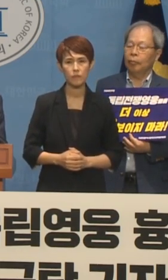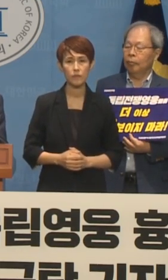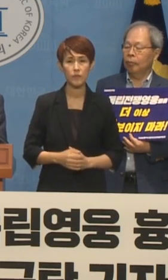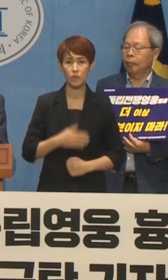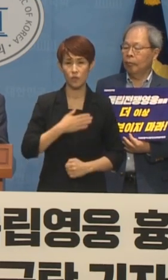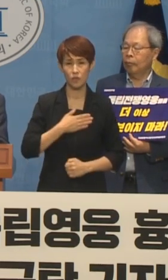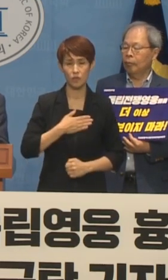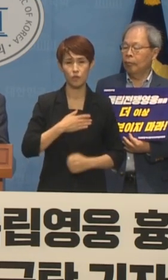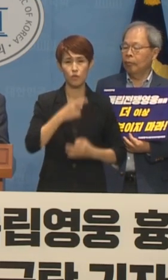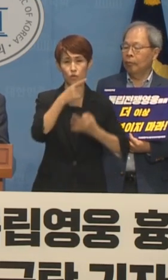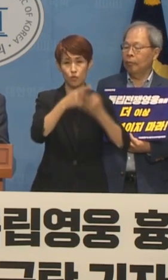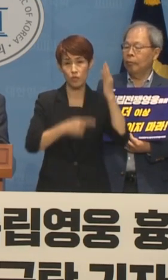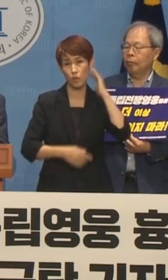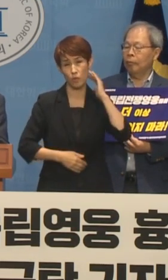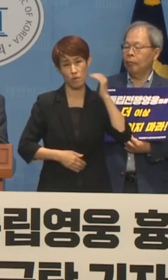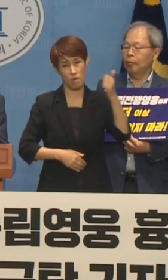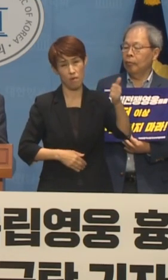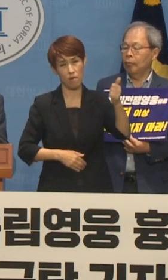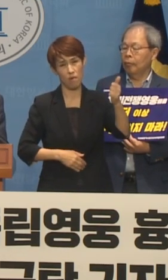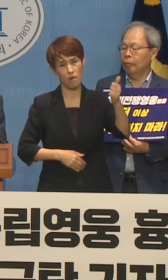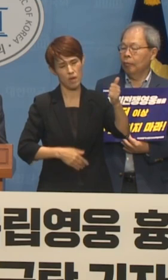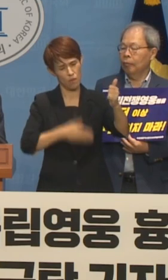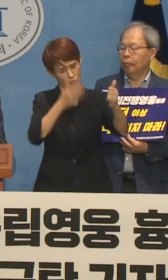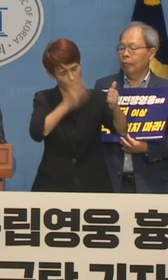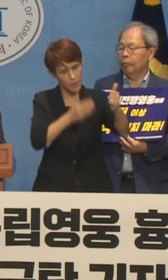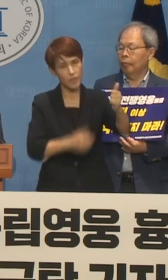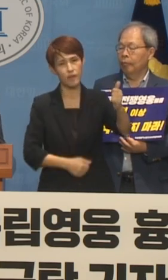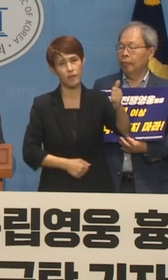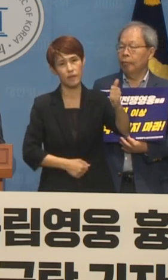저는 윤석열 대통령에게 권합니다.